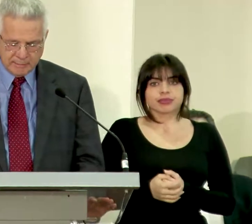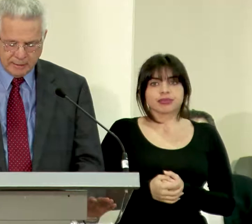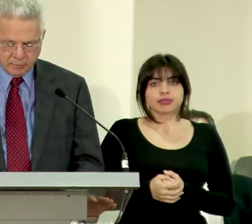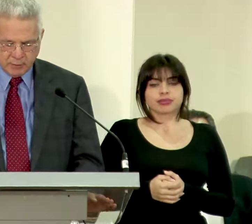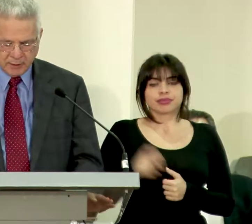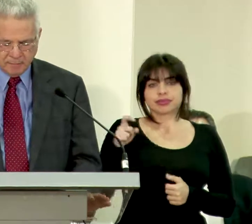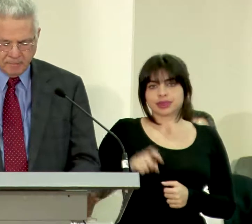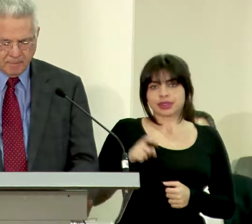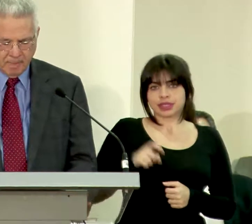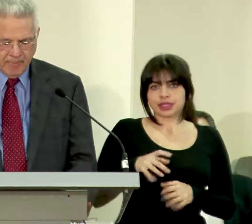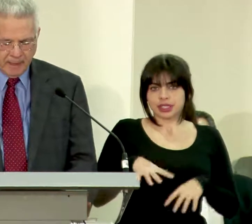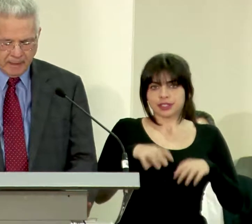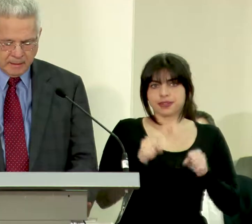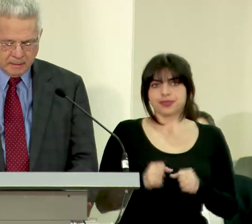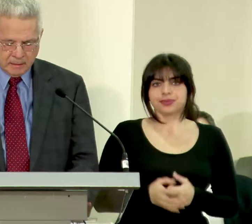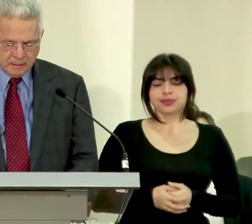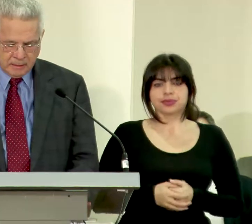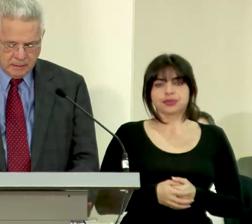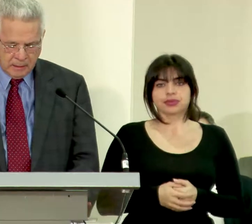a ser necesario tomar.